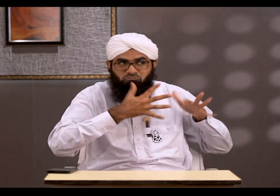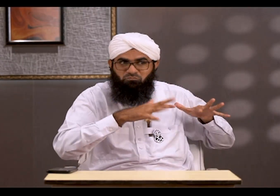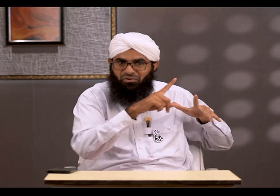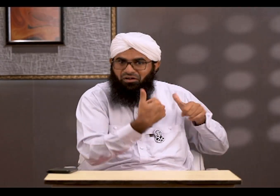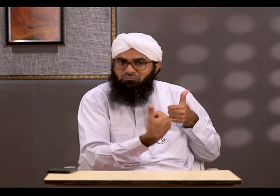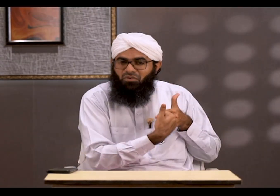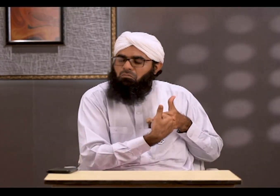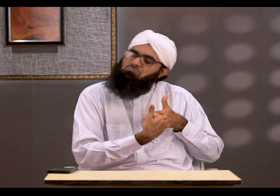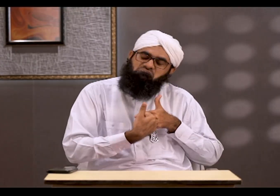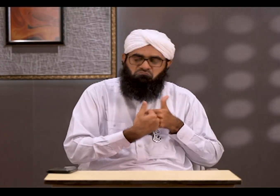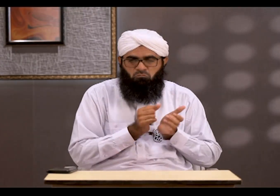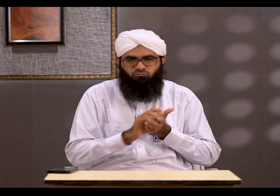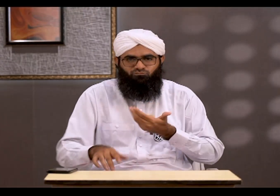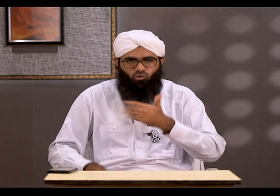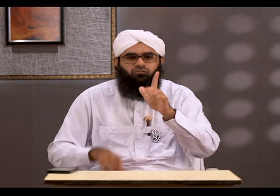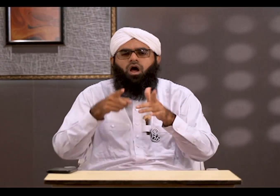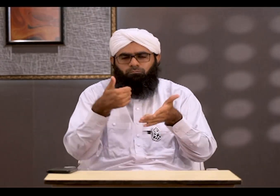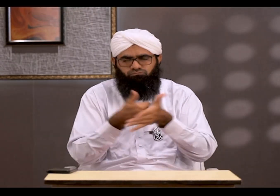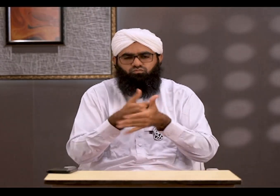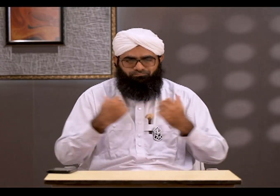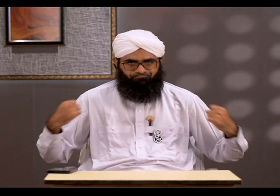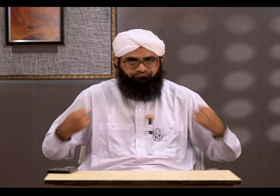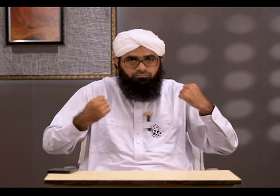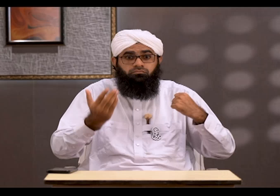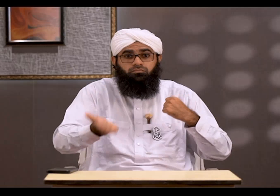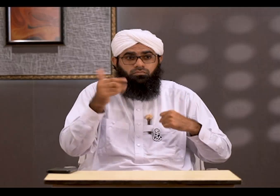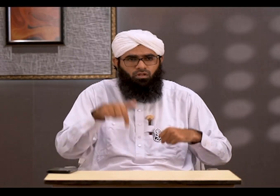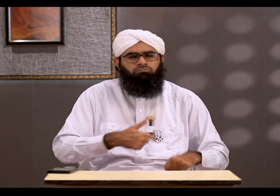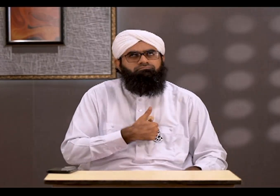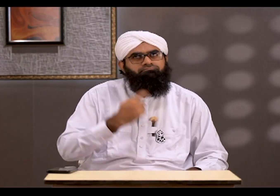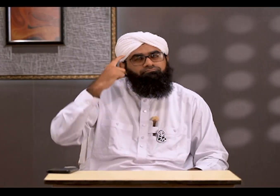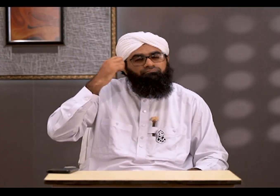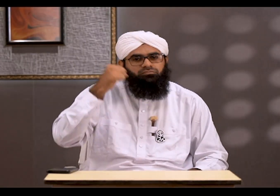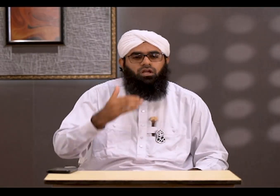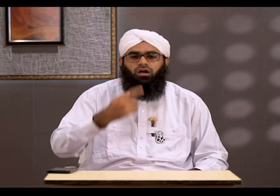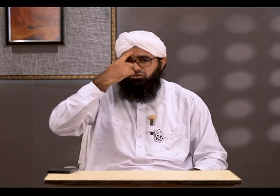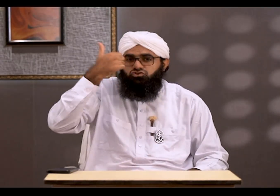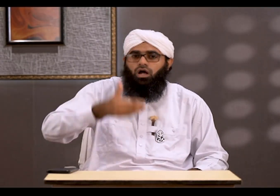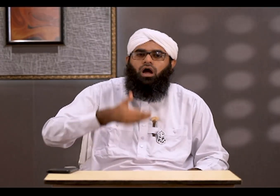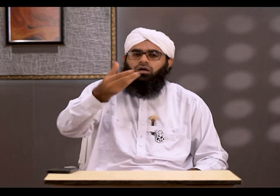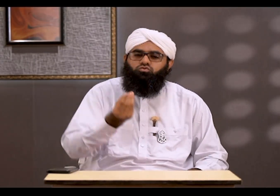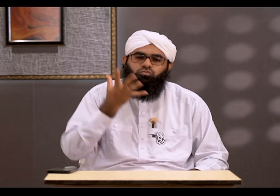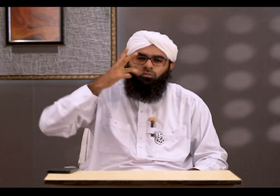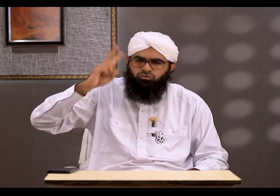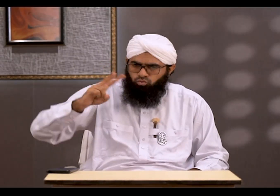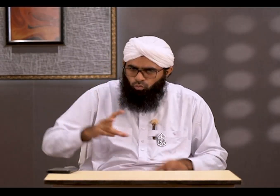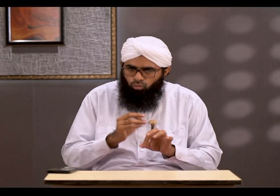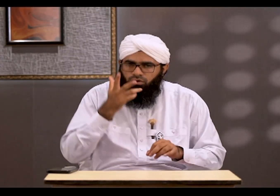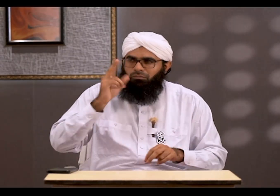ہو۔ ہمت کیجیے اور ابھی سے نیت کیجیے کہ میں انشاءاللہ آئندہ سے تہجد، اشراق، چاشت اور اوابین کے